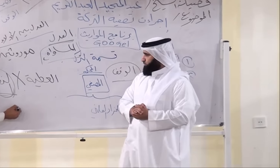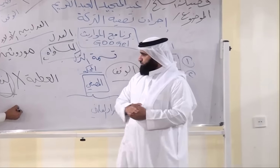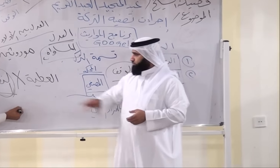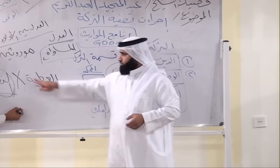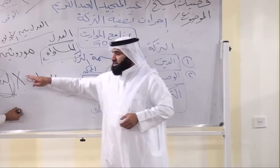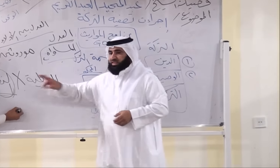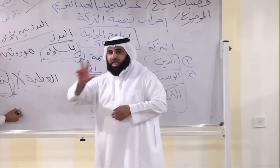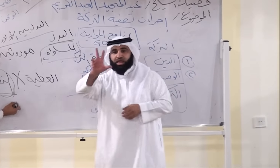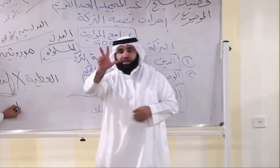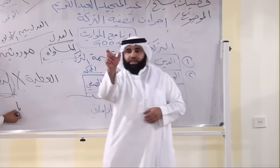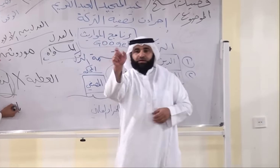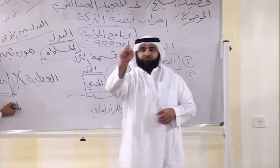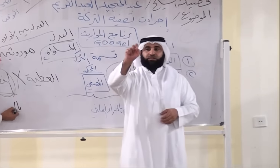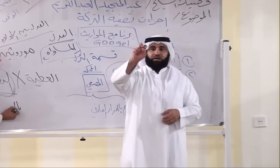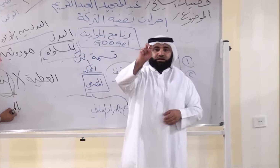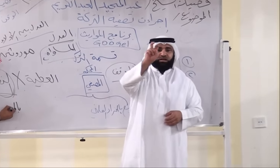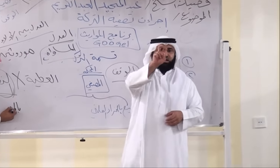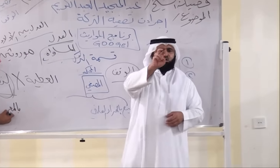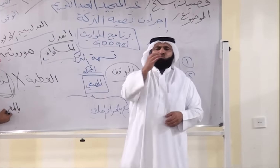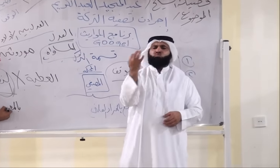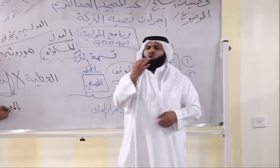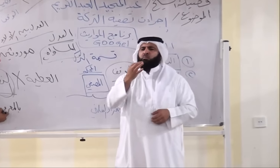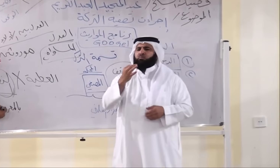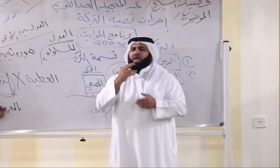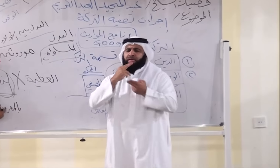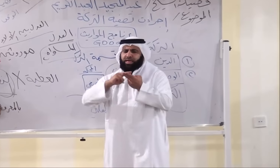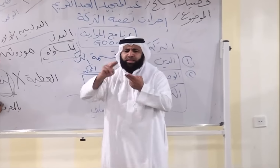والنفقة تكون بالمعروف